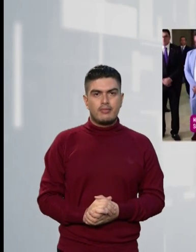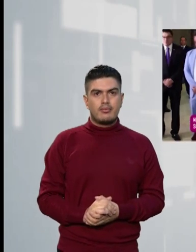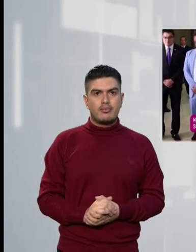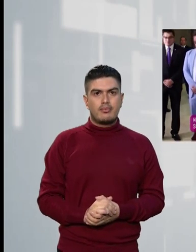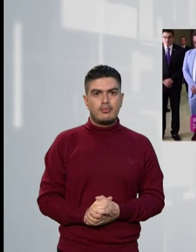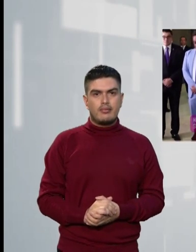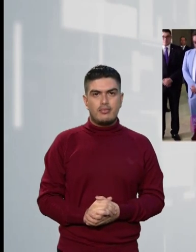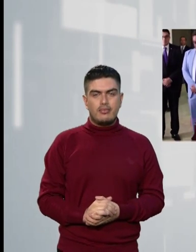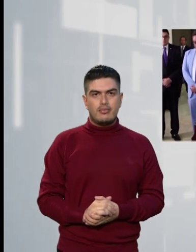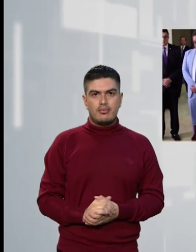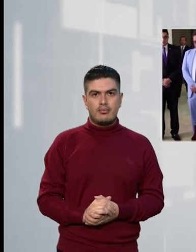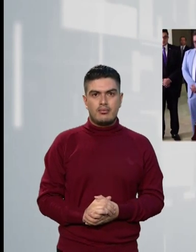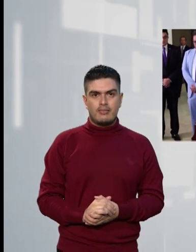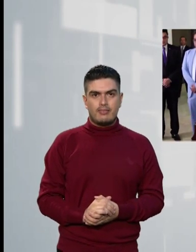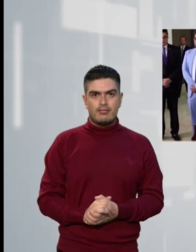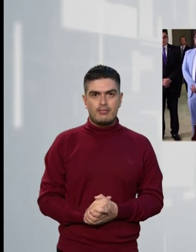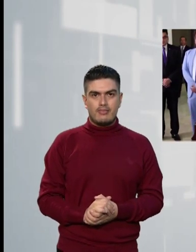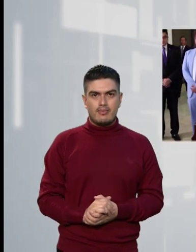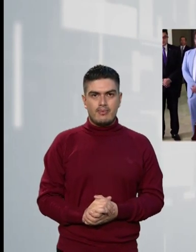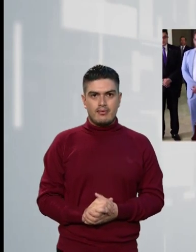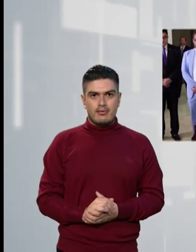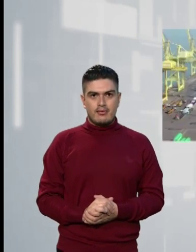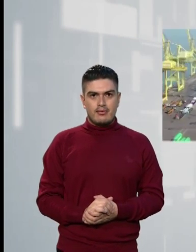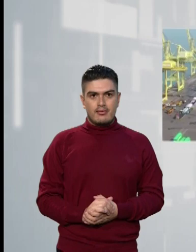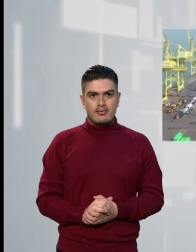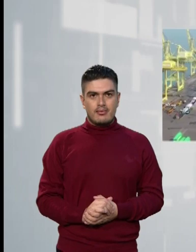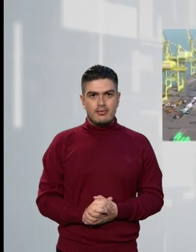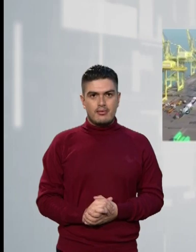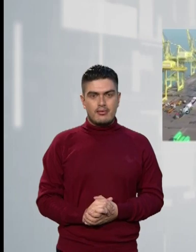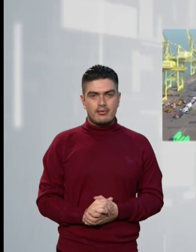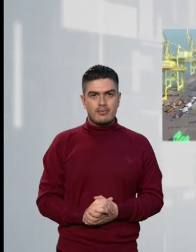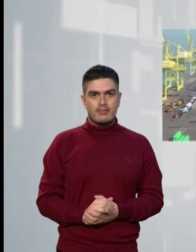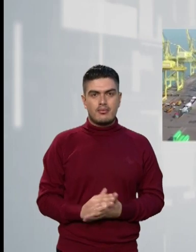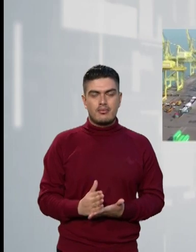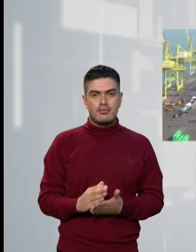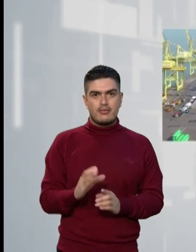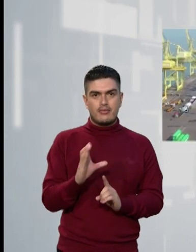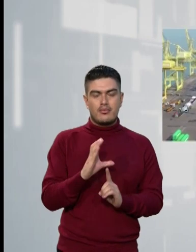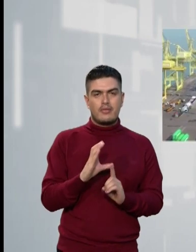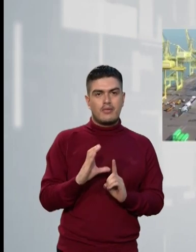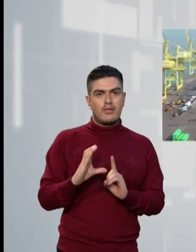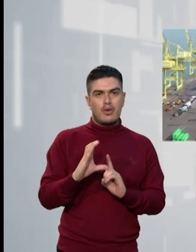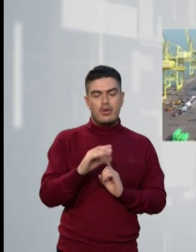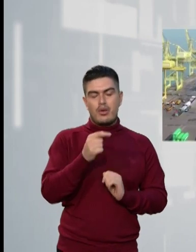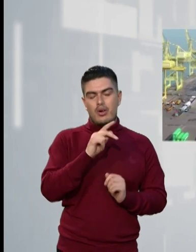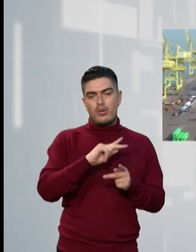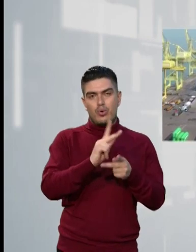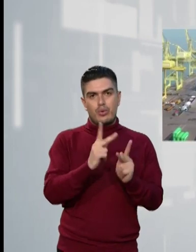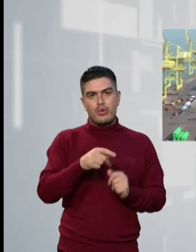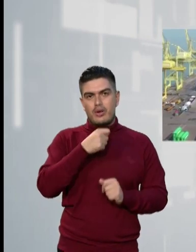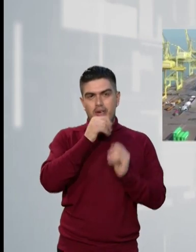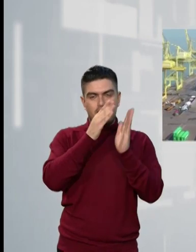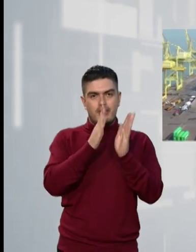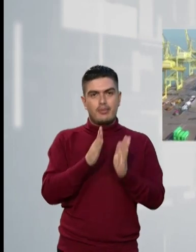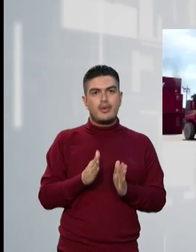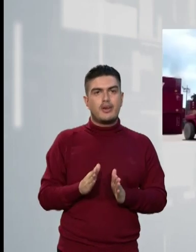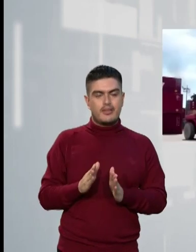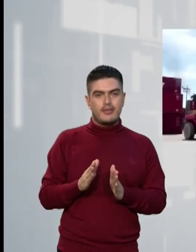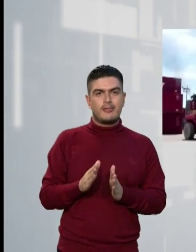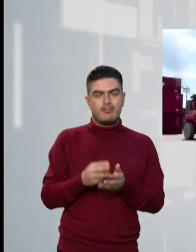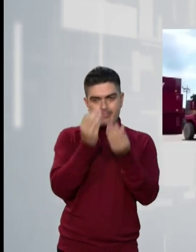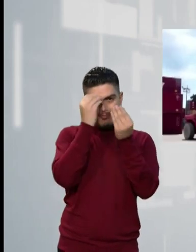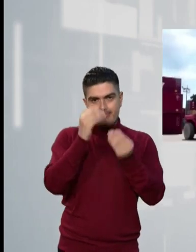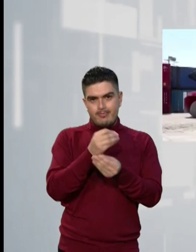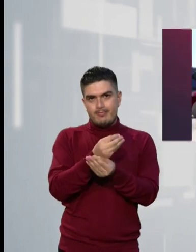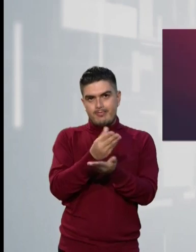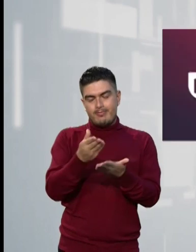de los antecedentes solicitados en los puntos fronterizos desde Suyapa medios y notif le invitamos a que juntos fomentemos una cultura de paz les informó